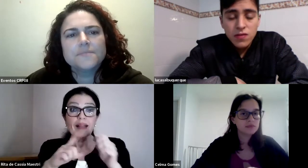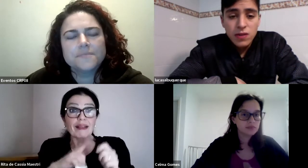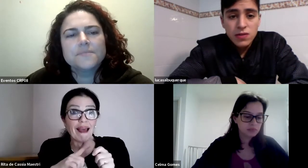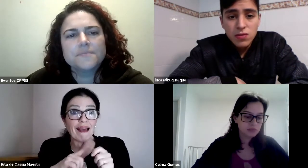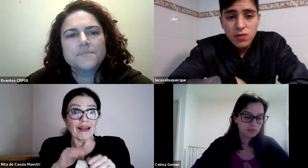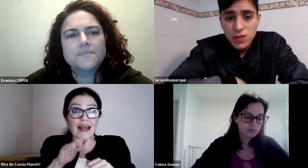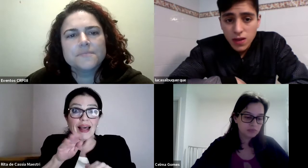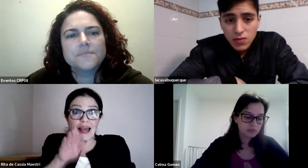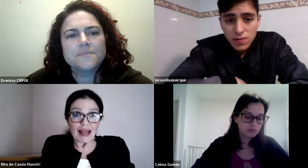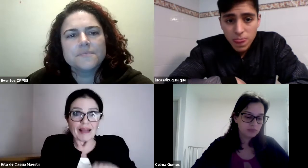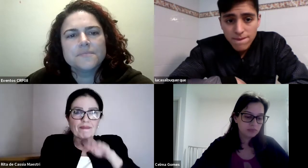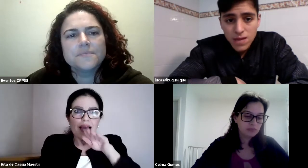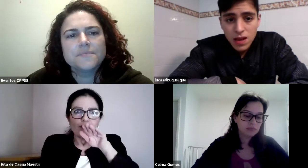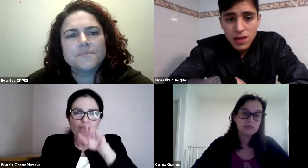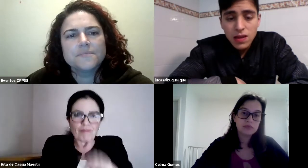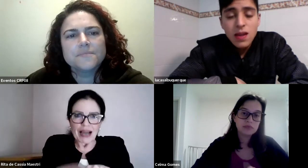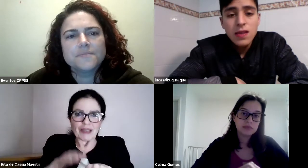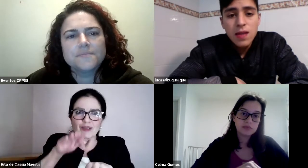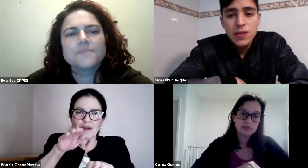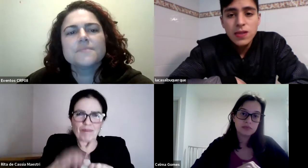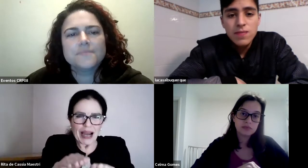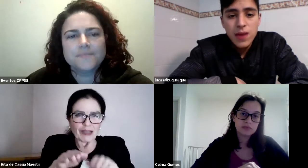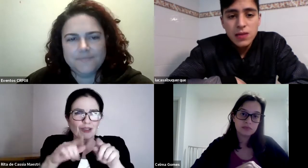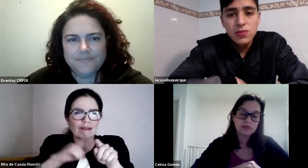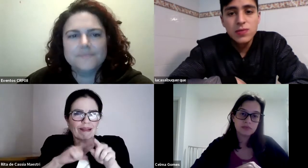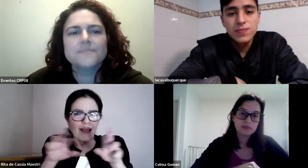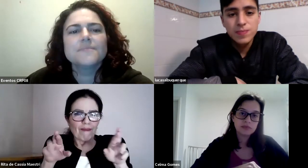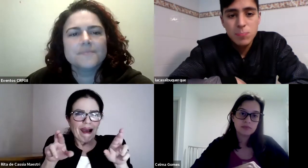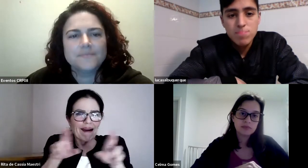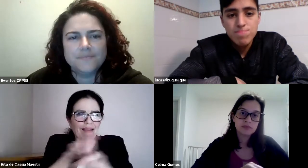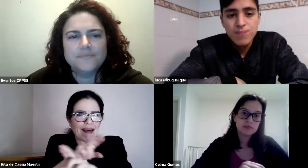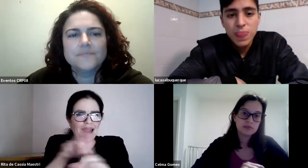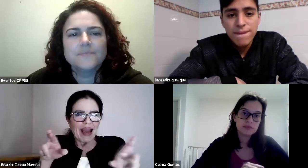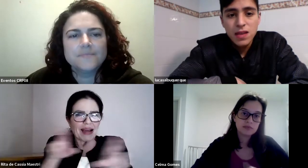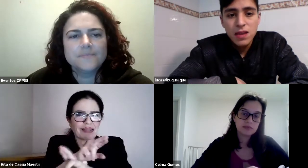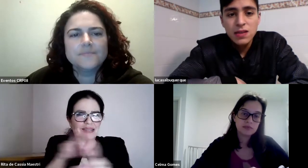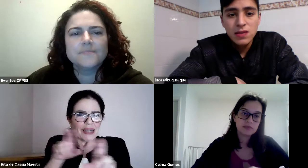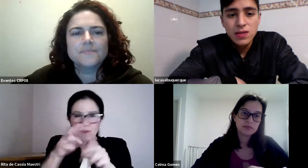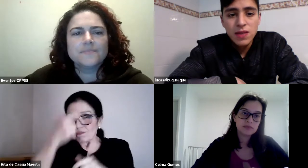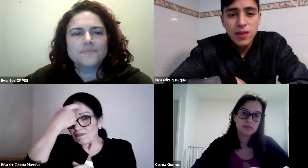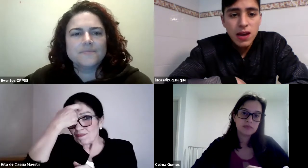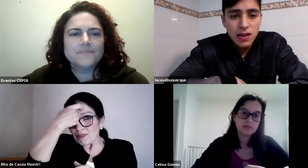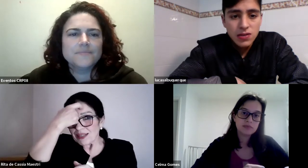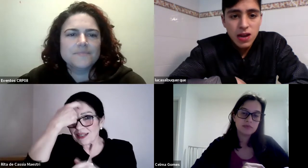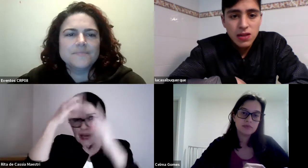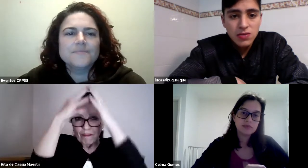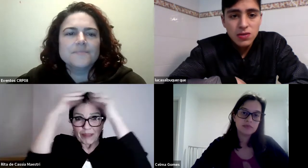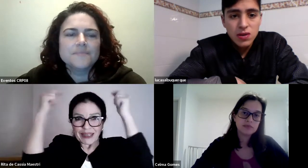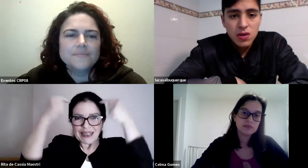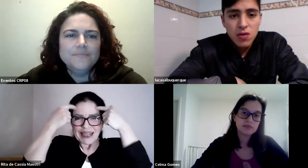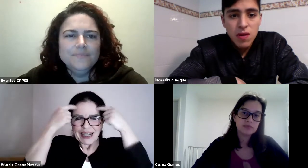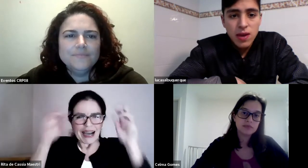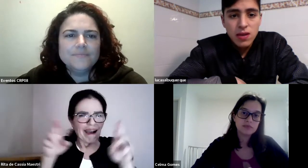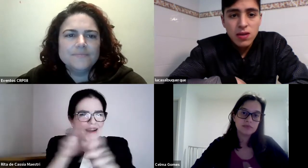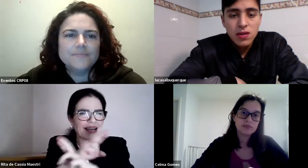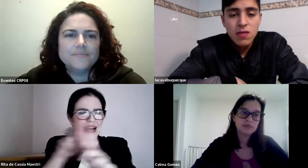a formação do conceito tem etapas, tem passos, que estão sempre relacionados